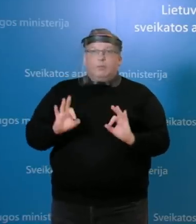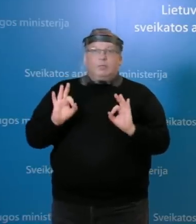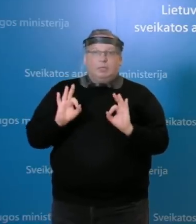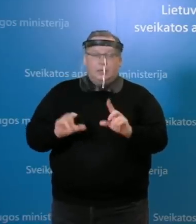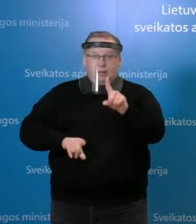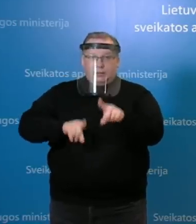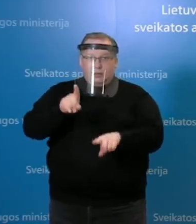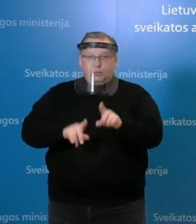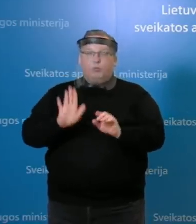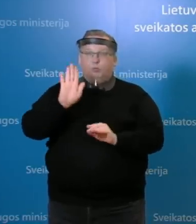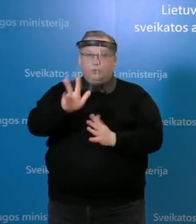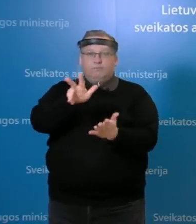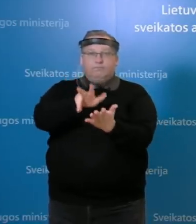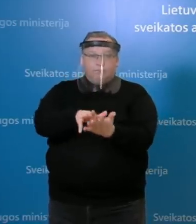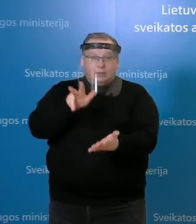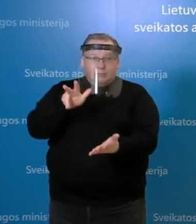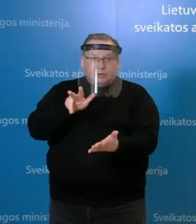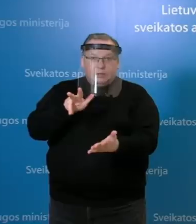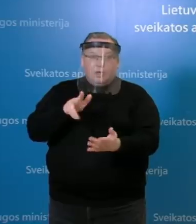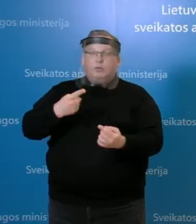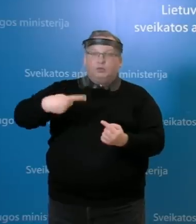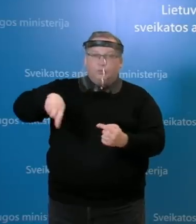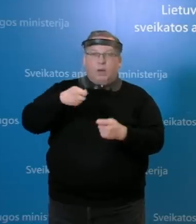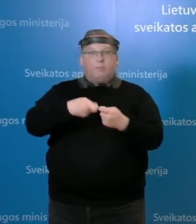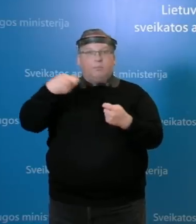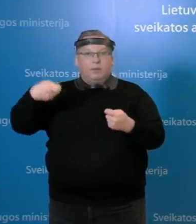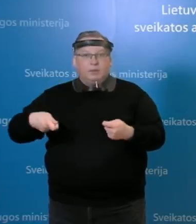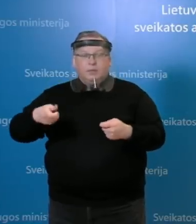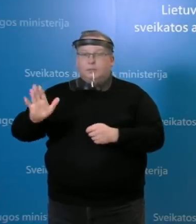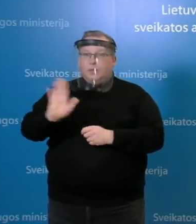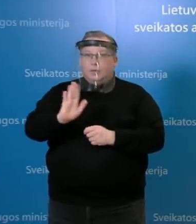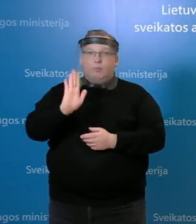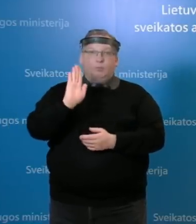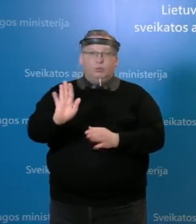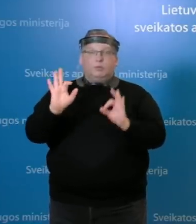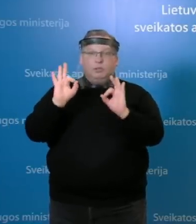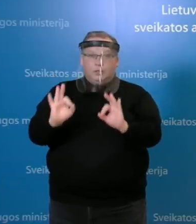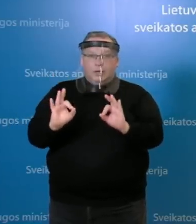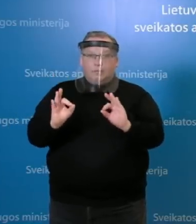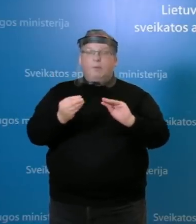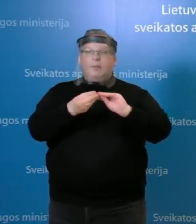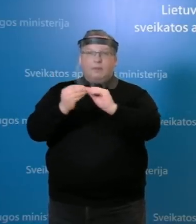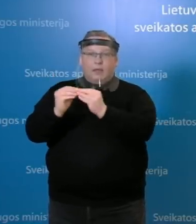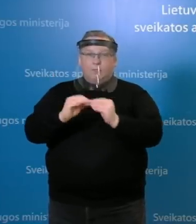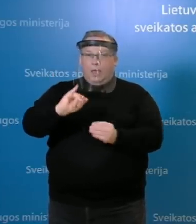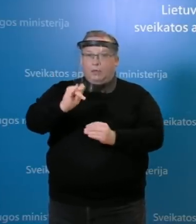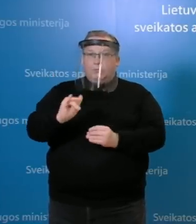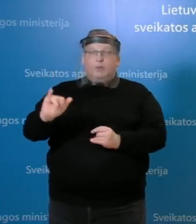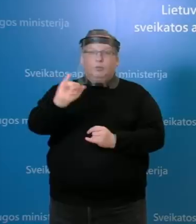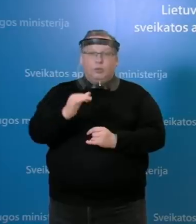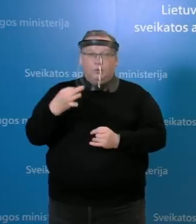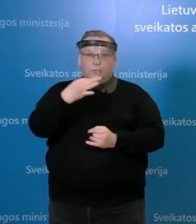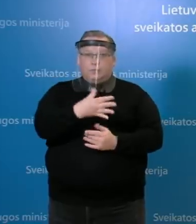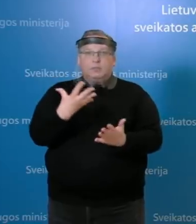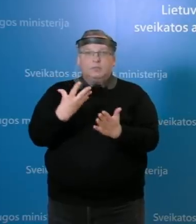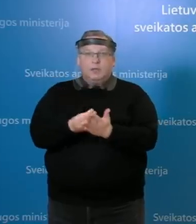jeigu ir bus primtas, bet kuris iš jų ar pratestas ar ne, tai bus tikrai darinamas su ekspertais, kurie ir pasakys savo